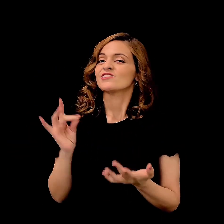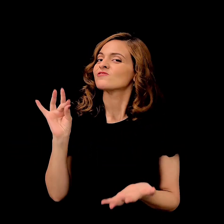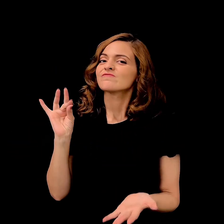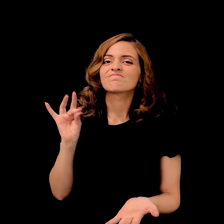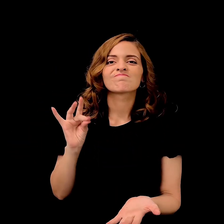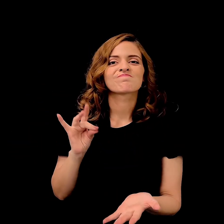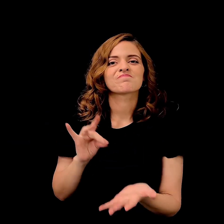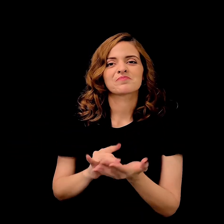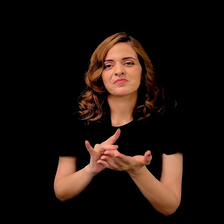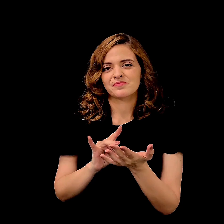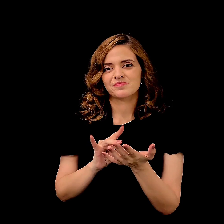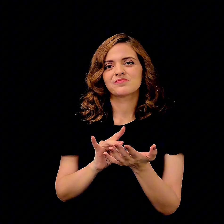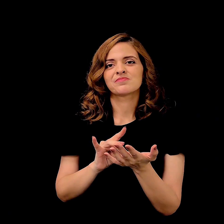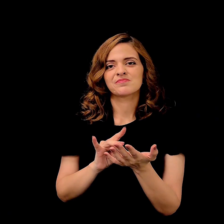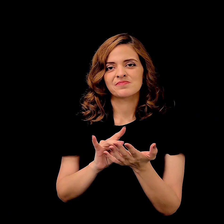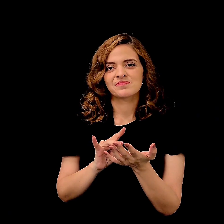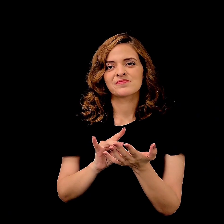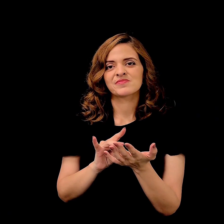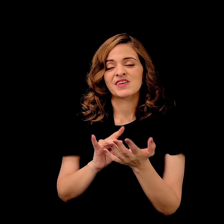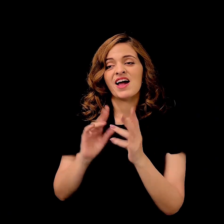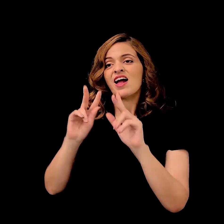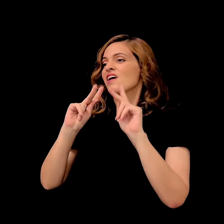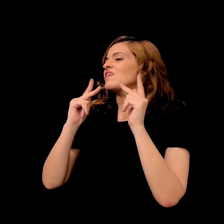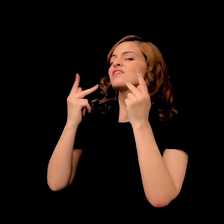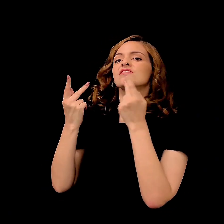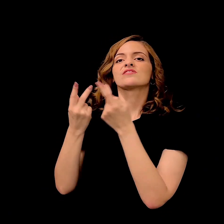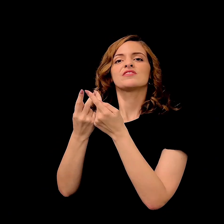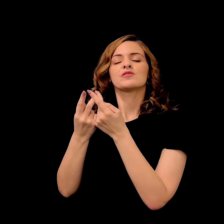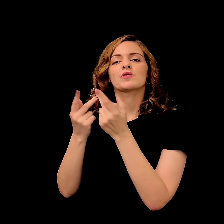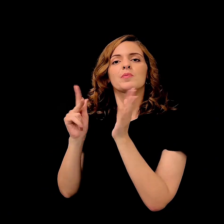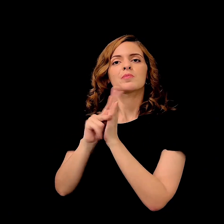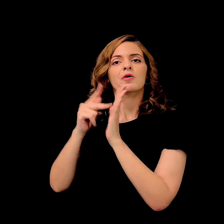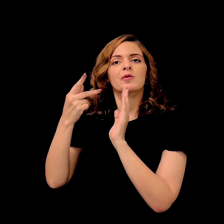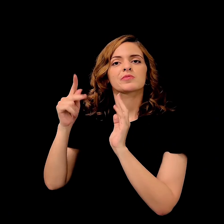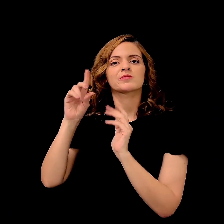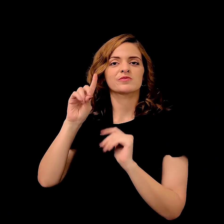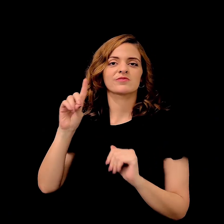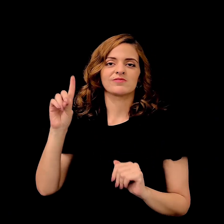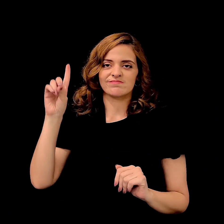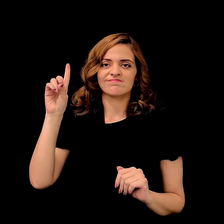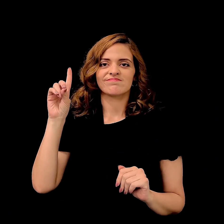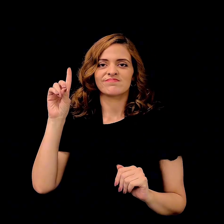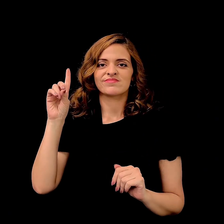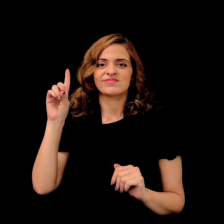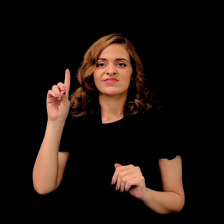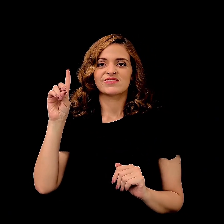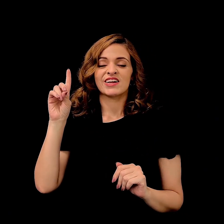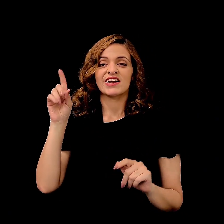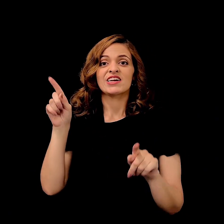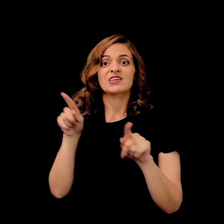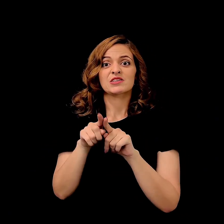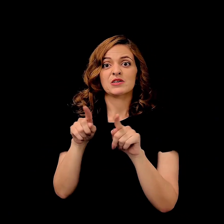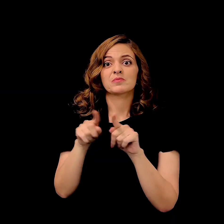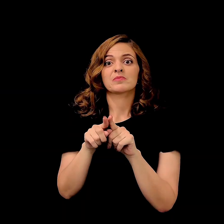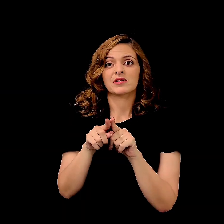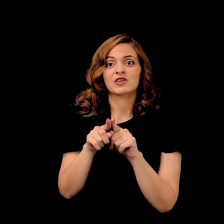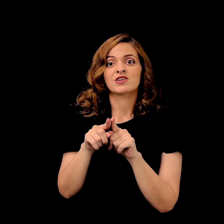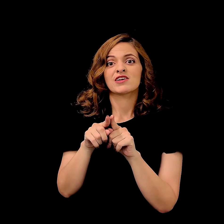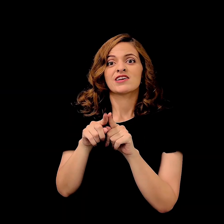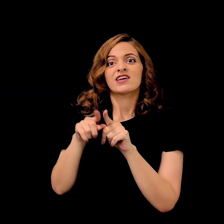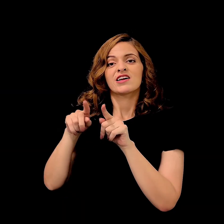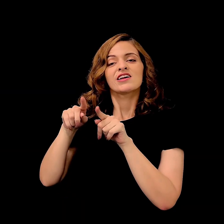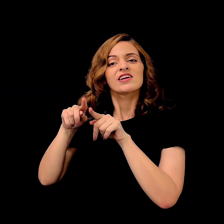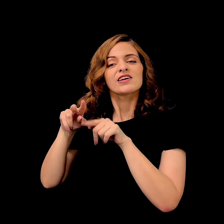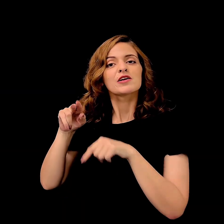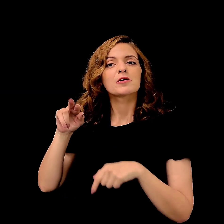Verdadeiramente herdeiros de Deus. E co-herdeiros de Cristo.